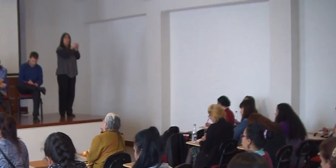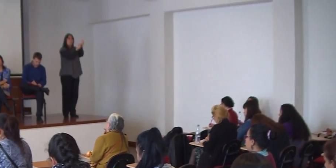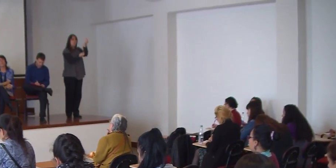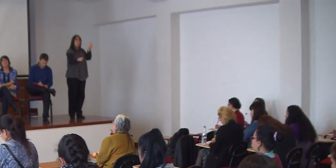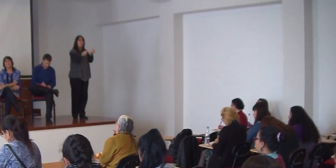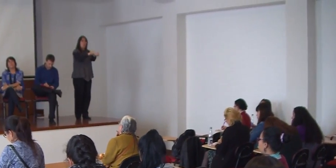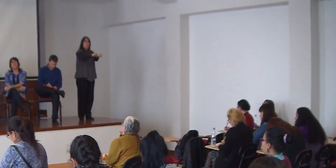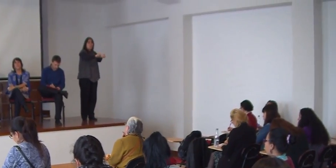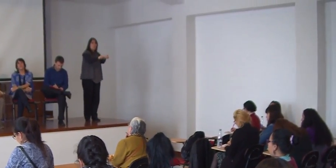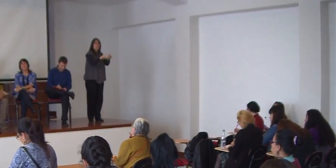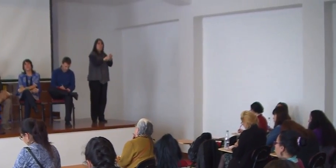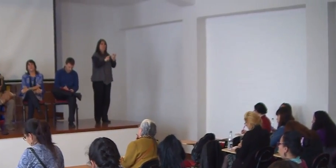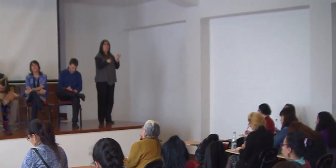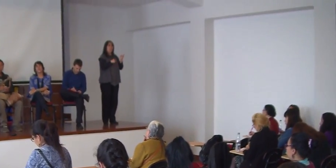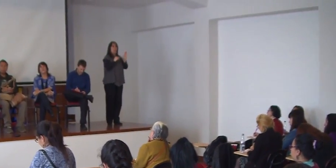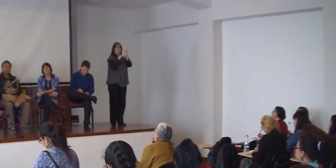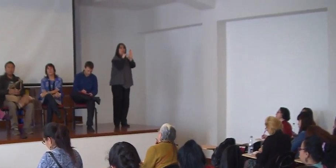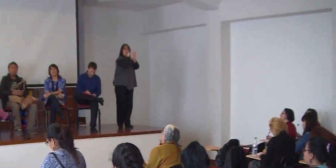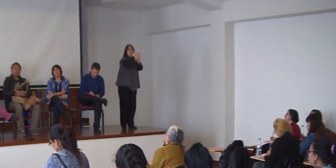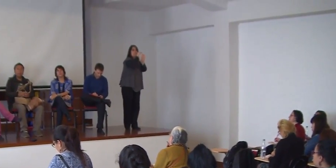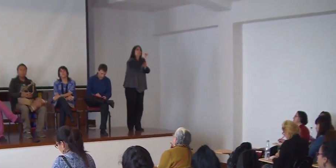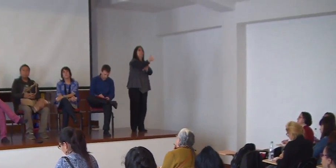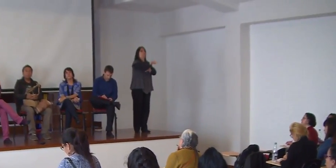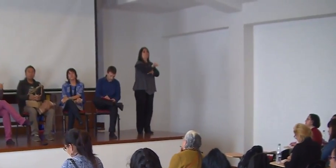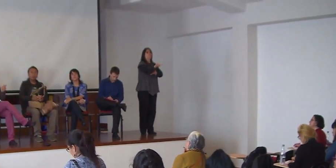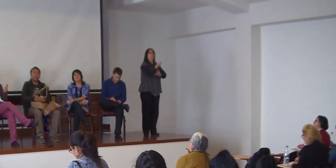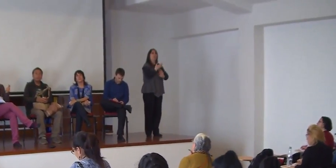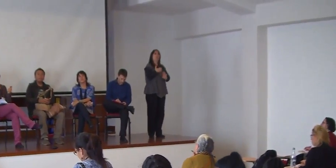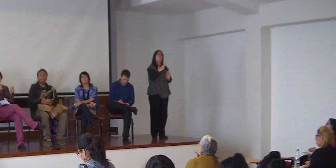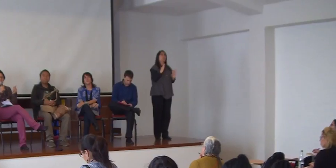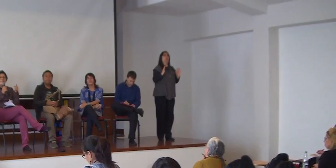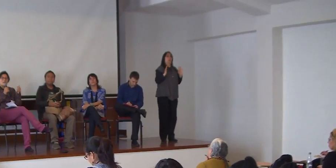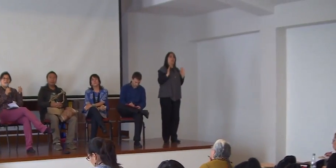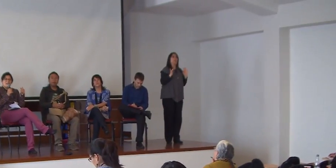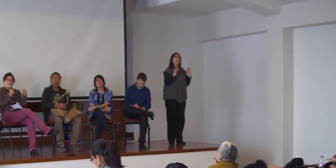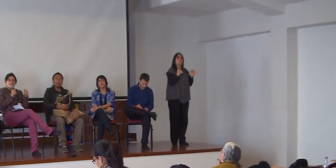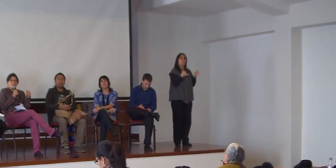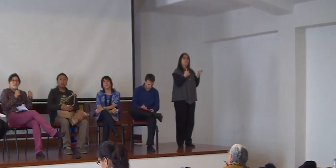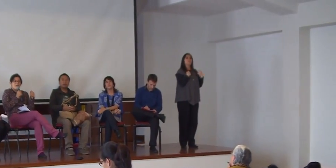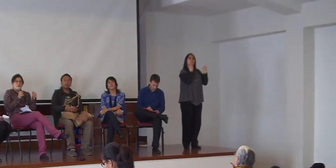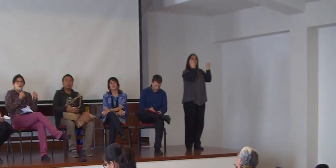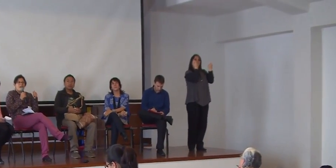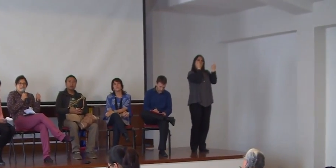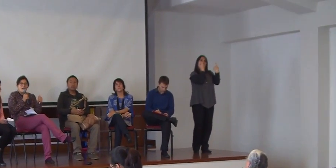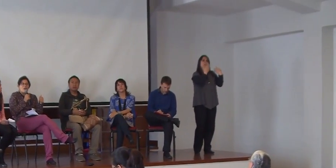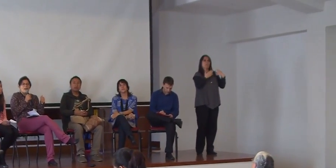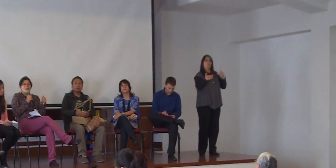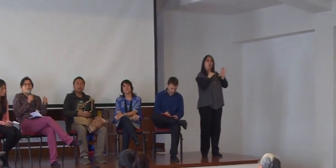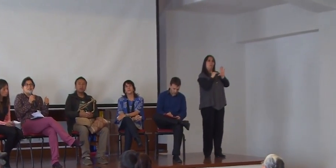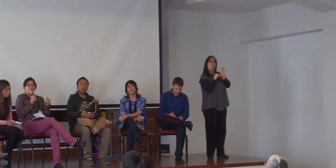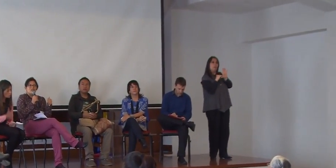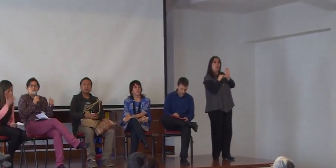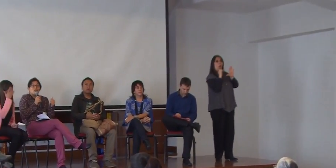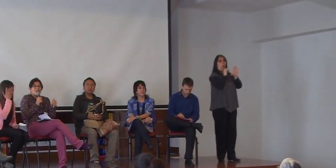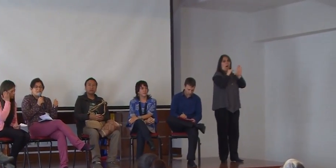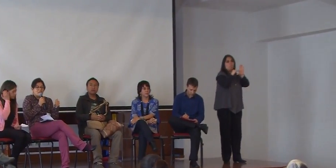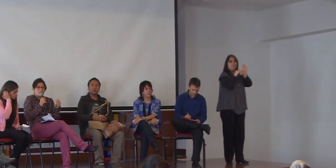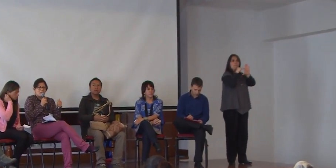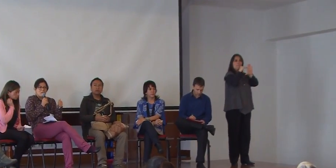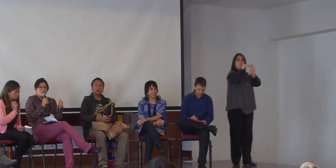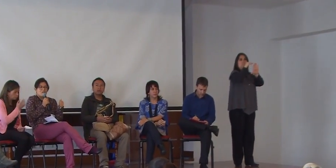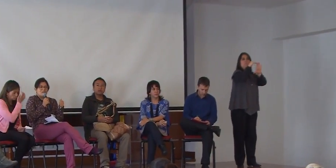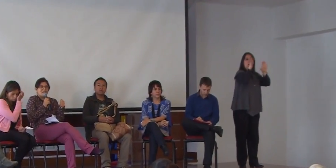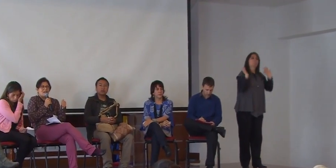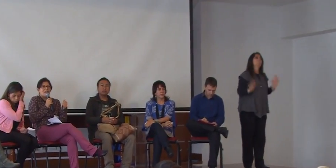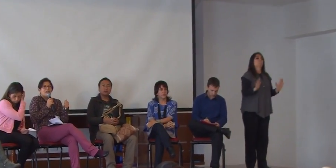raza, quizá de clase sí, ese es un elemento que se tendría que discutir bastante porque está demasiado arraigado en la representación colectivas,